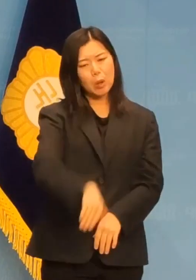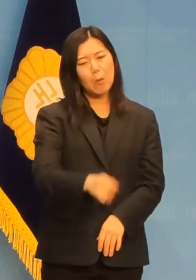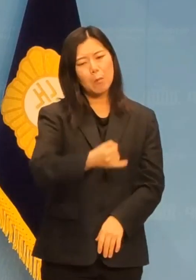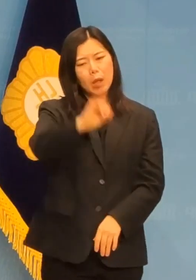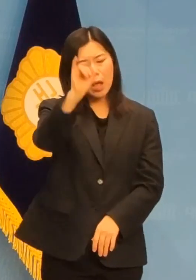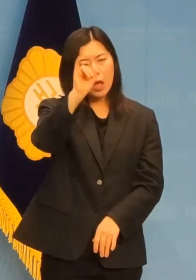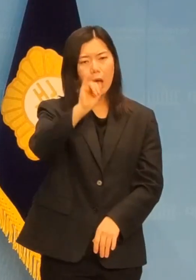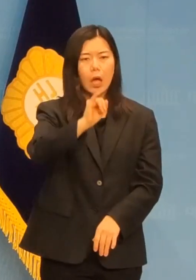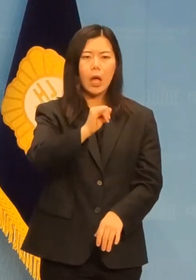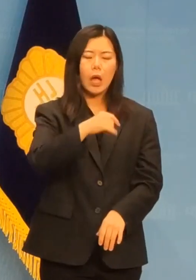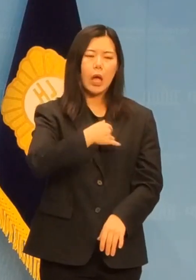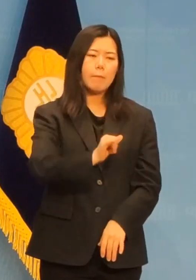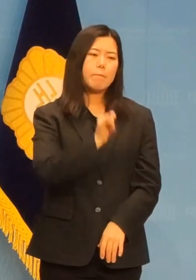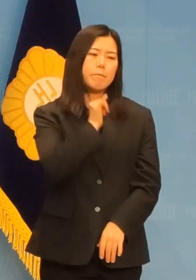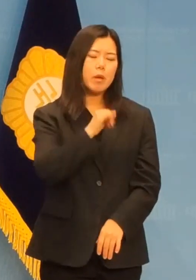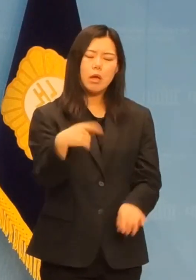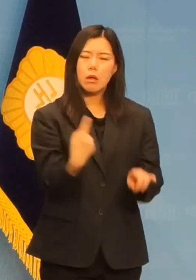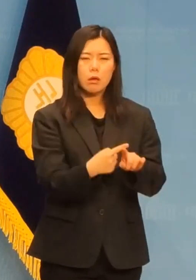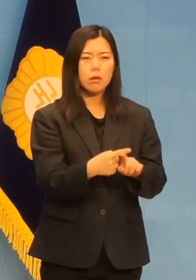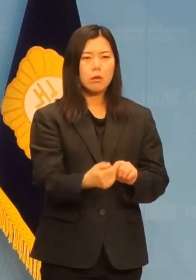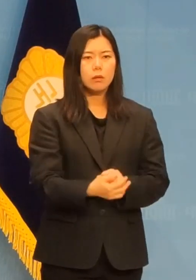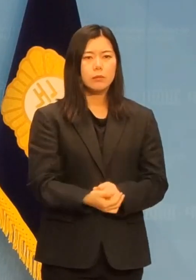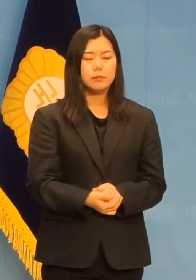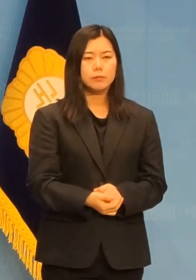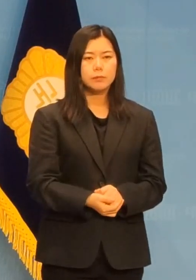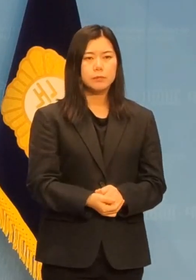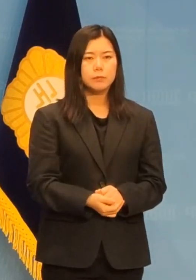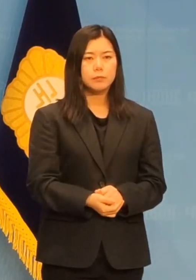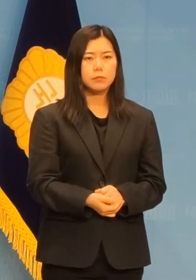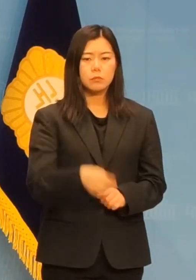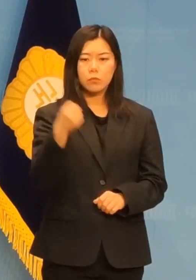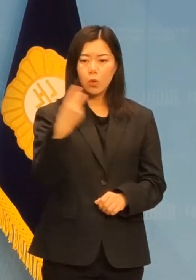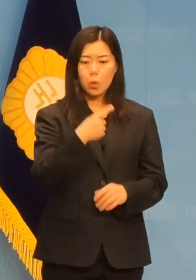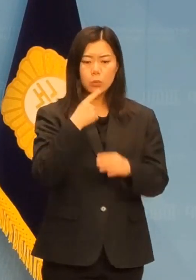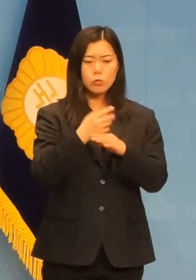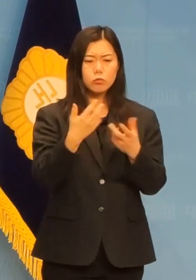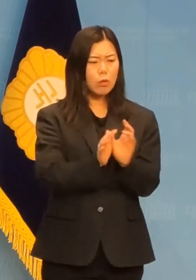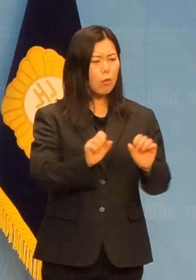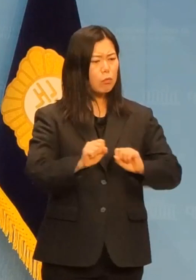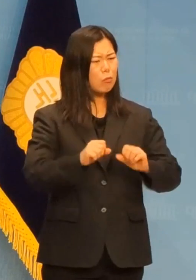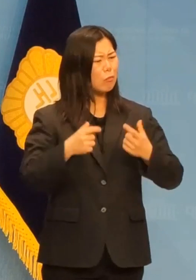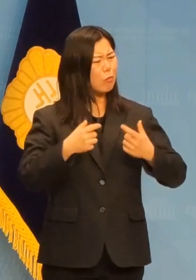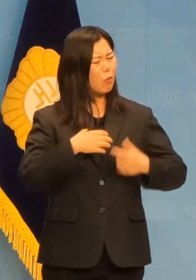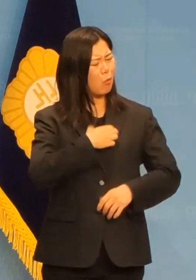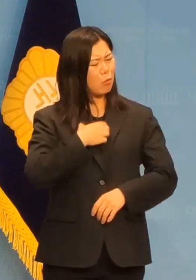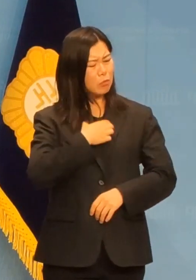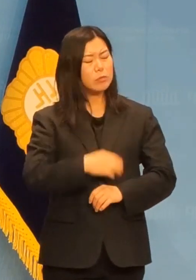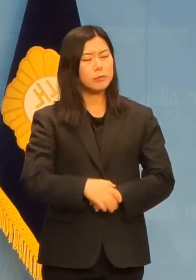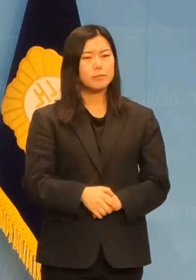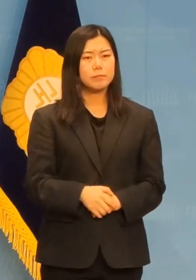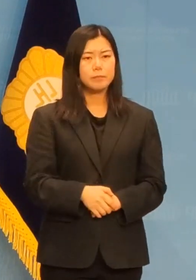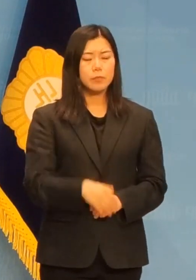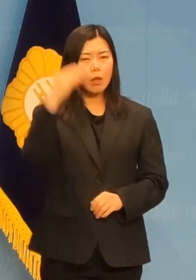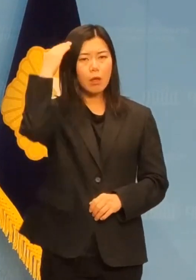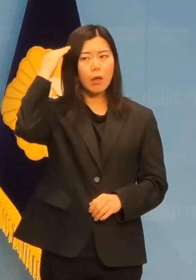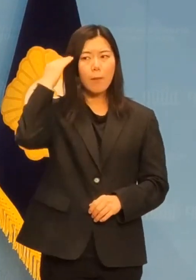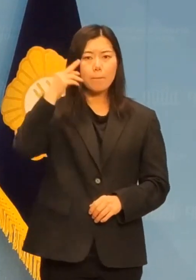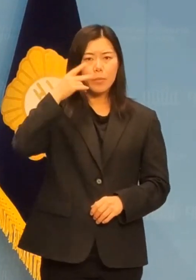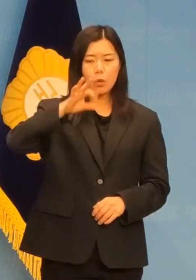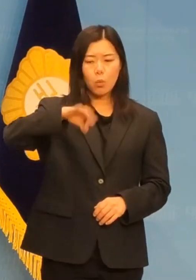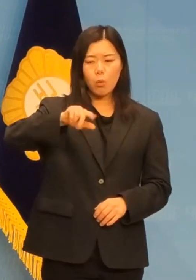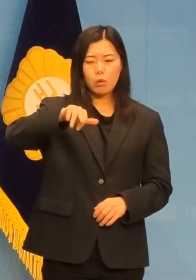전락시키는 자해 행위입니다. 정 장관뿐 아니라 민주당의 행보 역시 우려스럽습니다. 한미